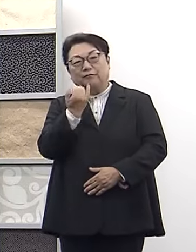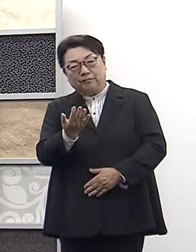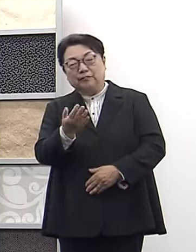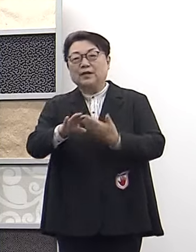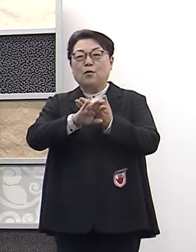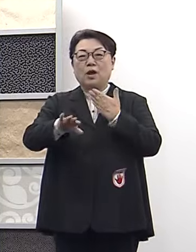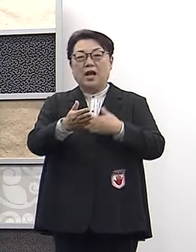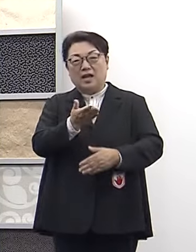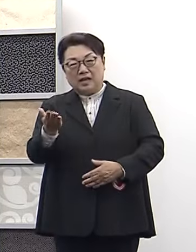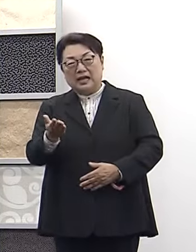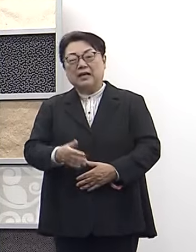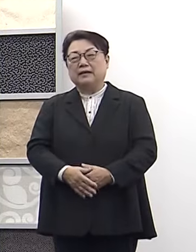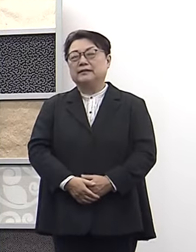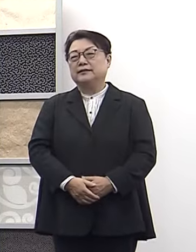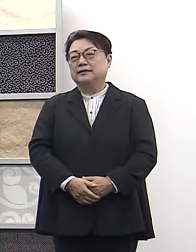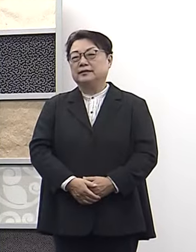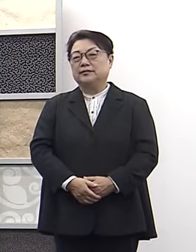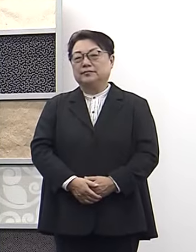他にいかがでしょうか。